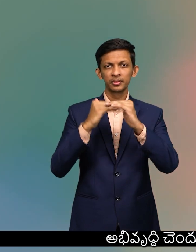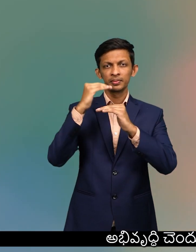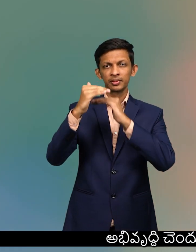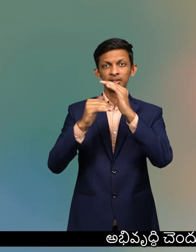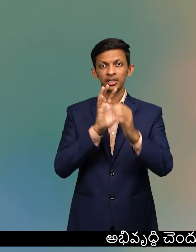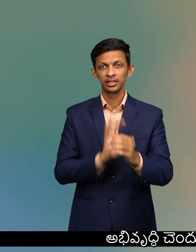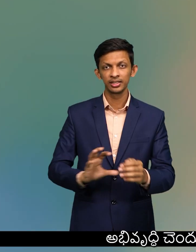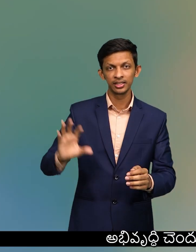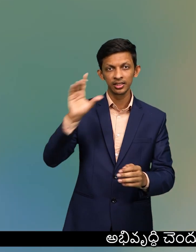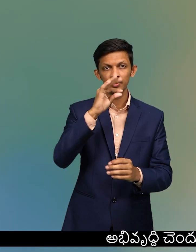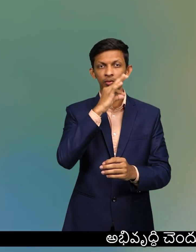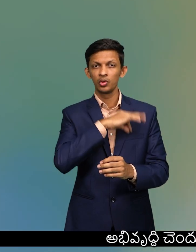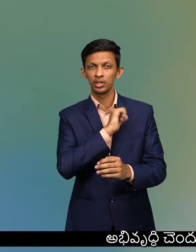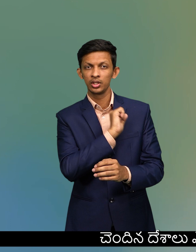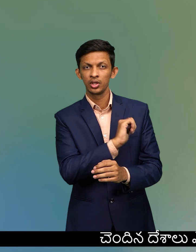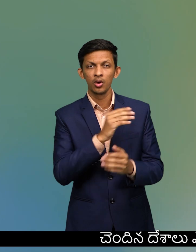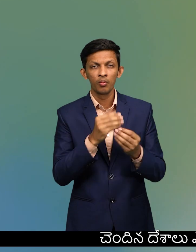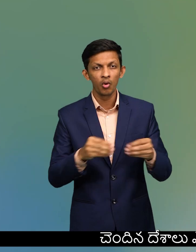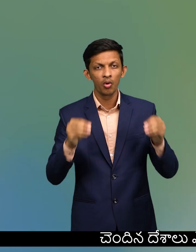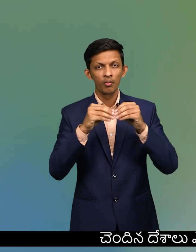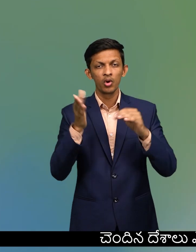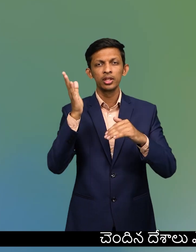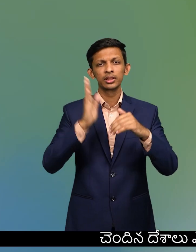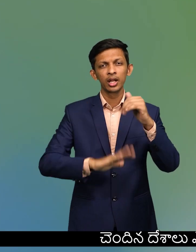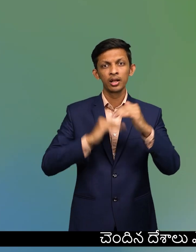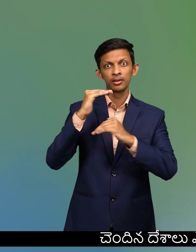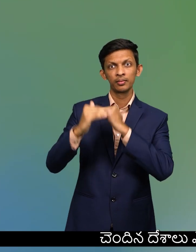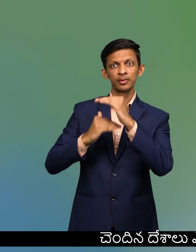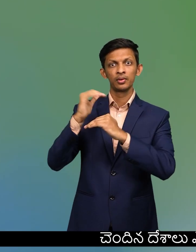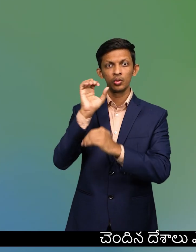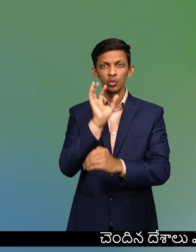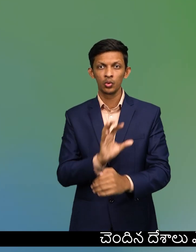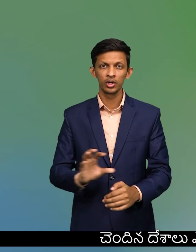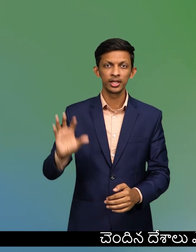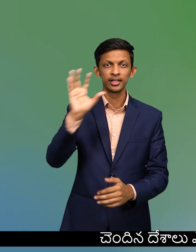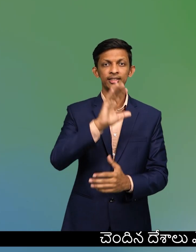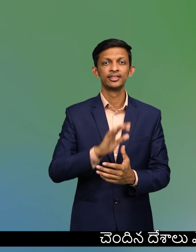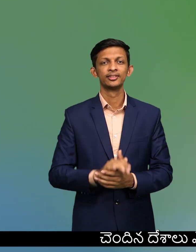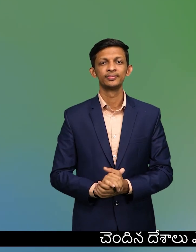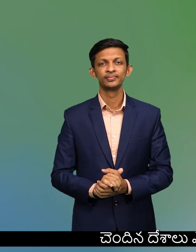అభివృద్ధి చెందుతున్న దేశాల కంటే అభివృద్ధి చెందిన దేశాలు ఎక్కువ ప్రయోజనం పొందాయి.